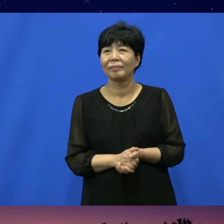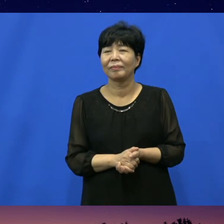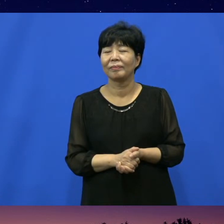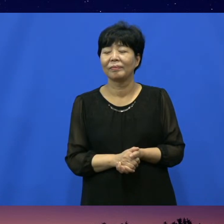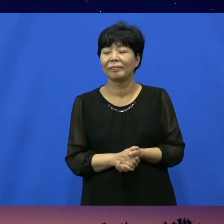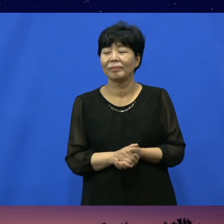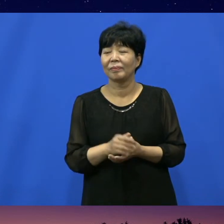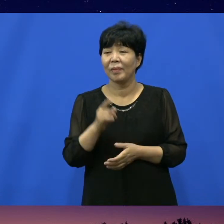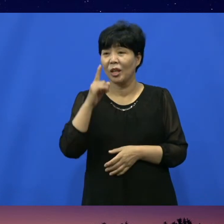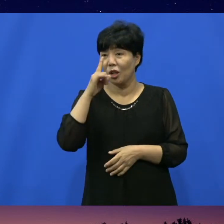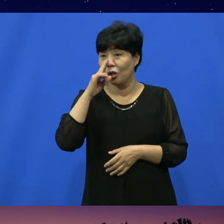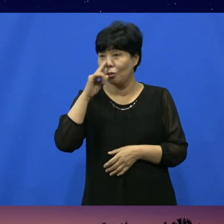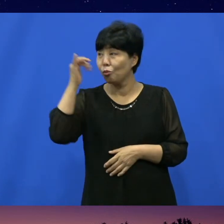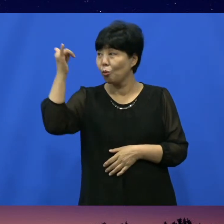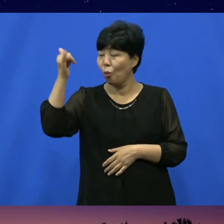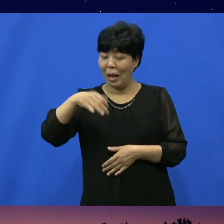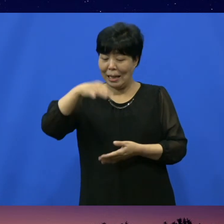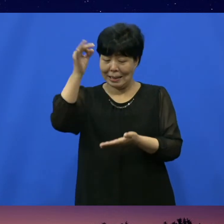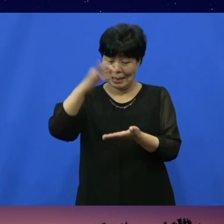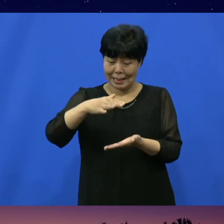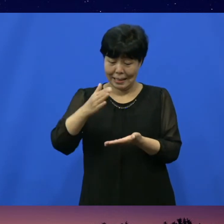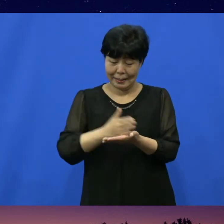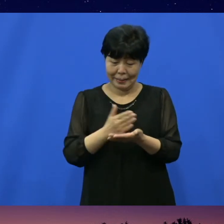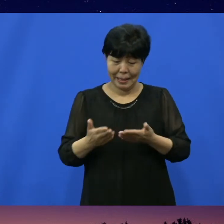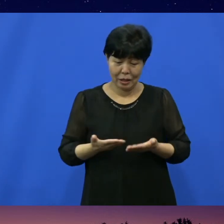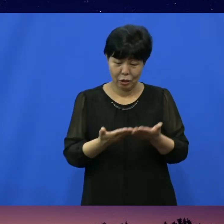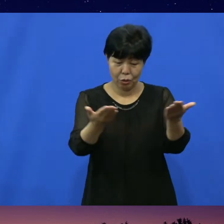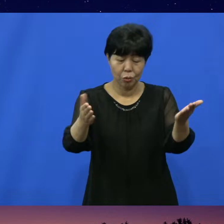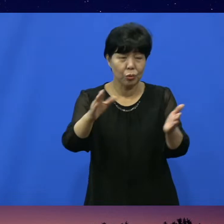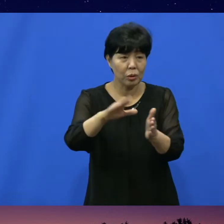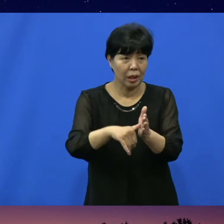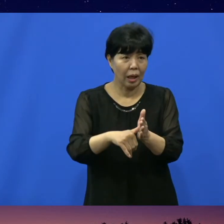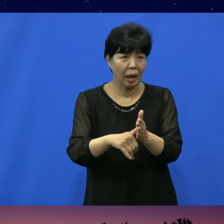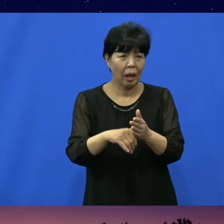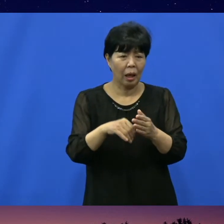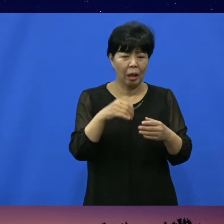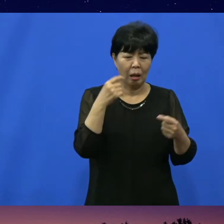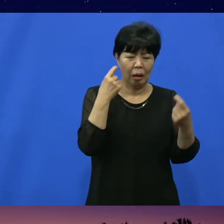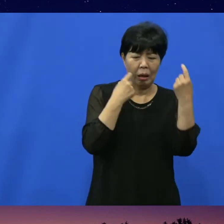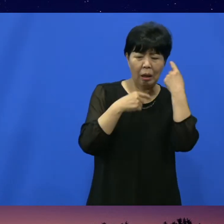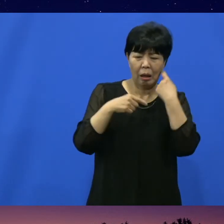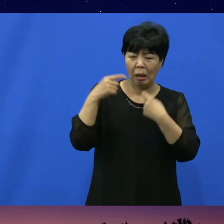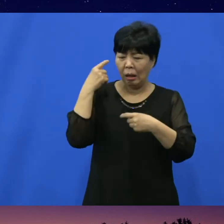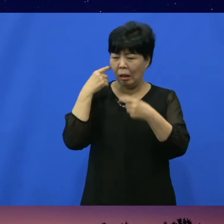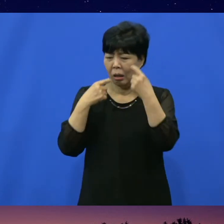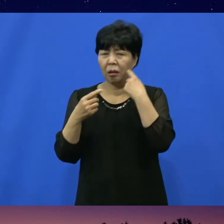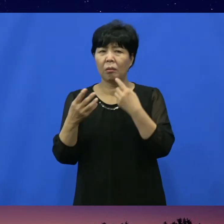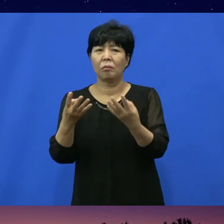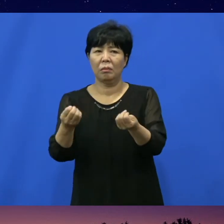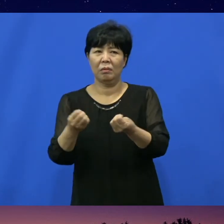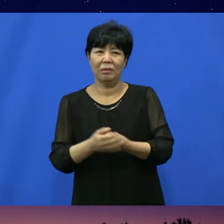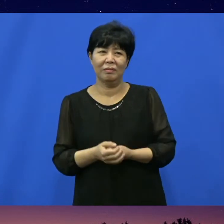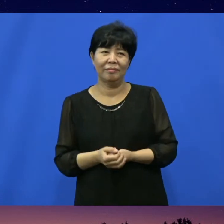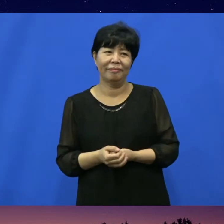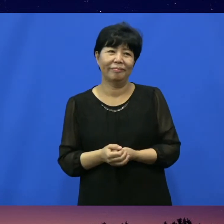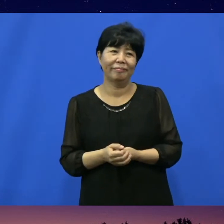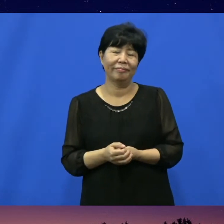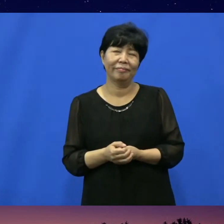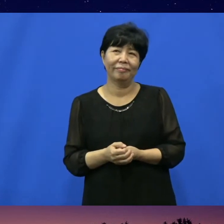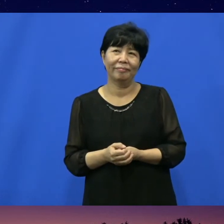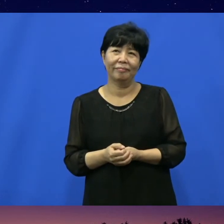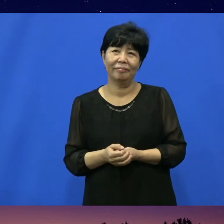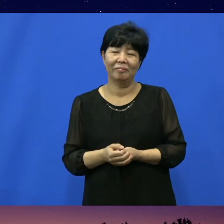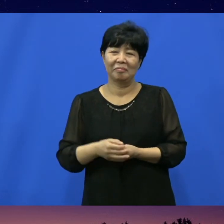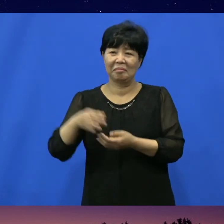부모가 재산을 나눠주는 과정에서도 자녀들이 상처를 받더라고요. 그 재산을 나누는 건 참 어렵더라고요. 그